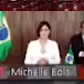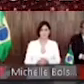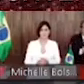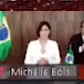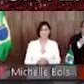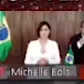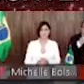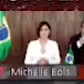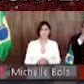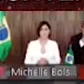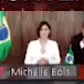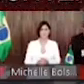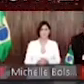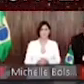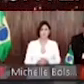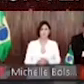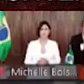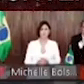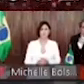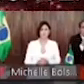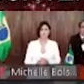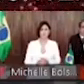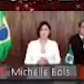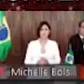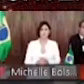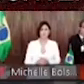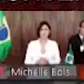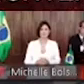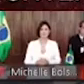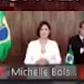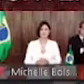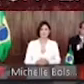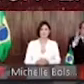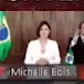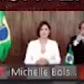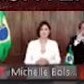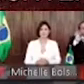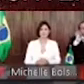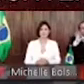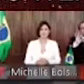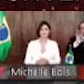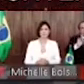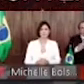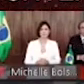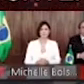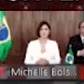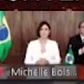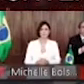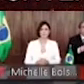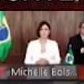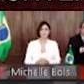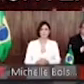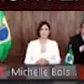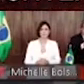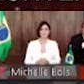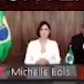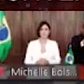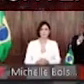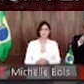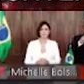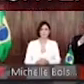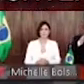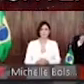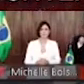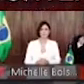humanidad no, como bien lo decía don Julio, y a quien también le agradecemos, así como Alejandra, por estar hoy